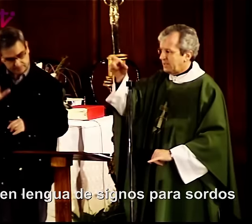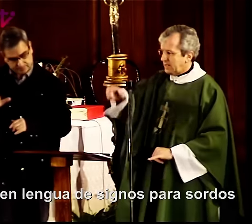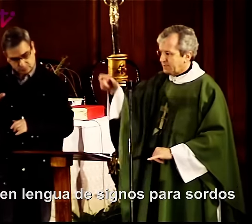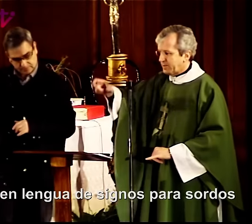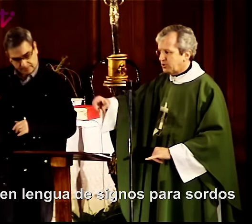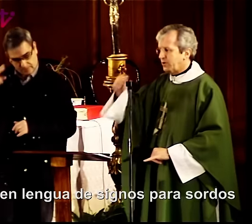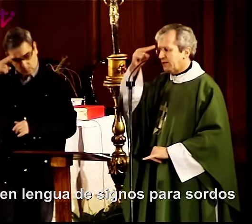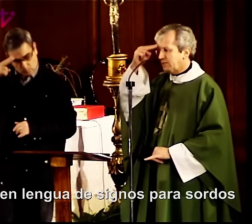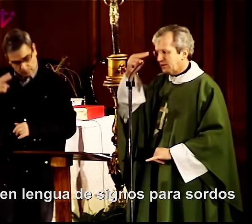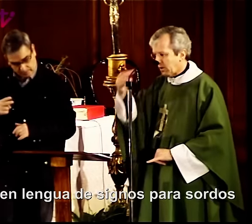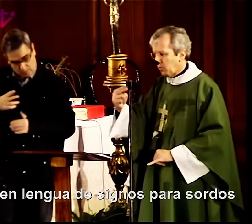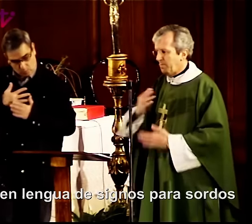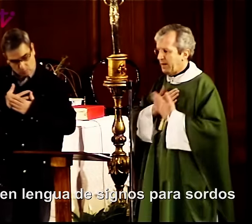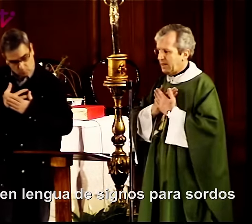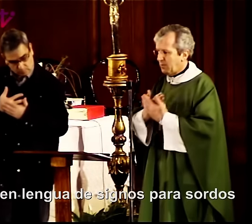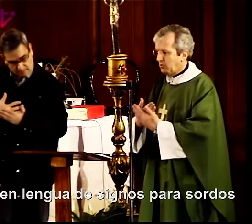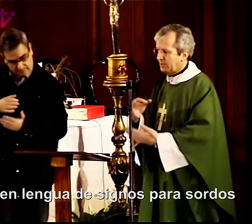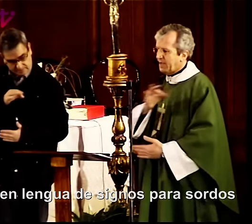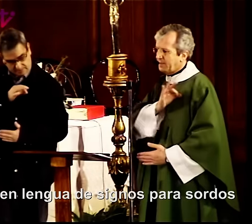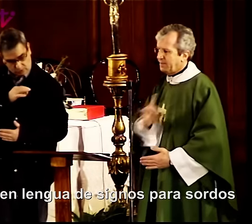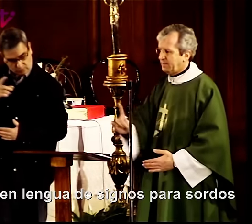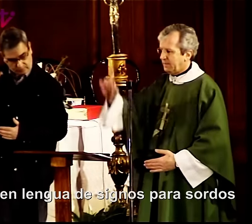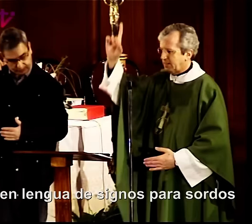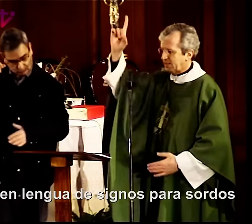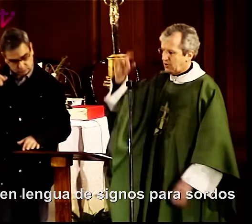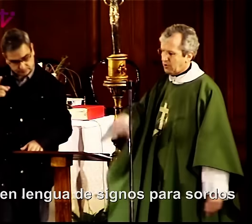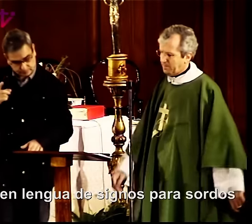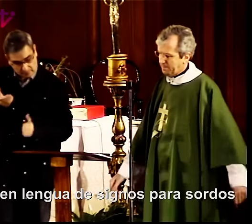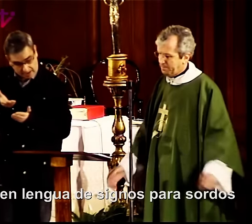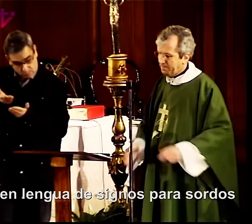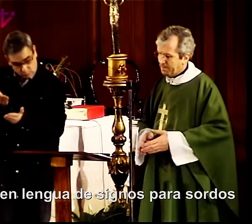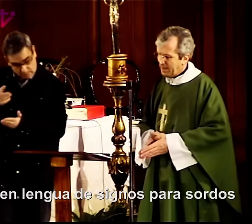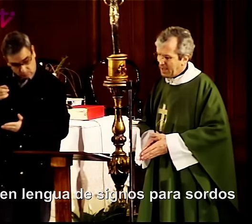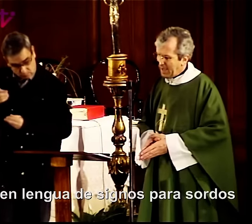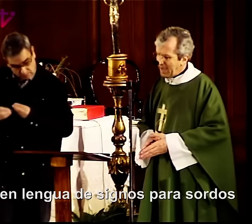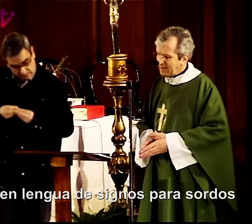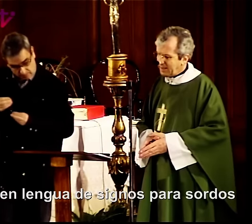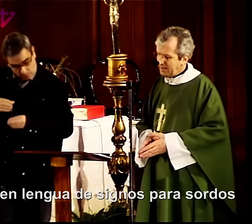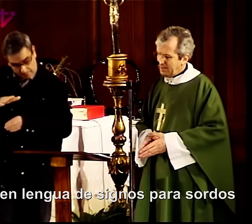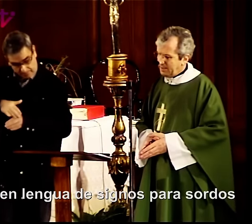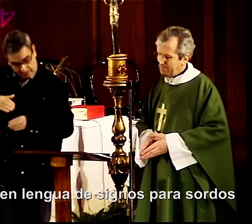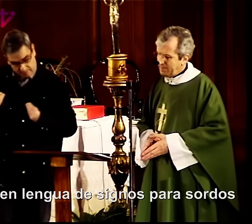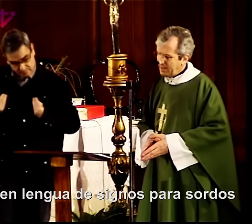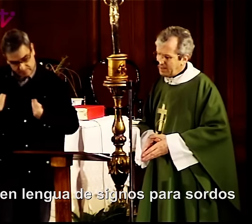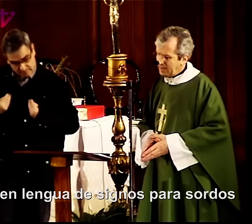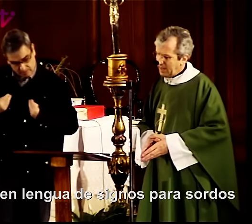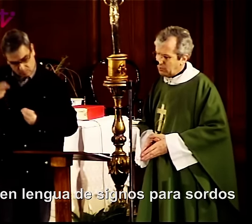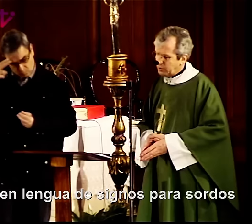las personas que cumplen la voluntad del Señor. Haz bien a tu